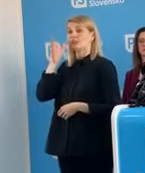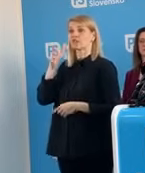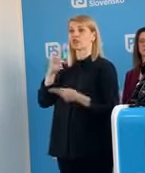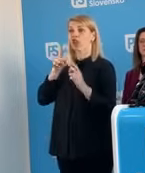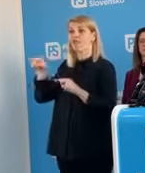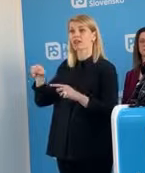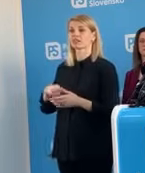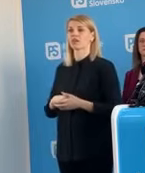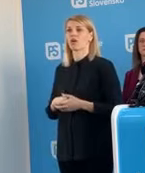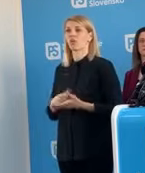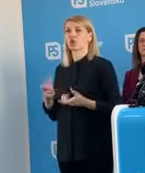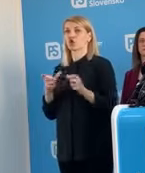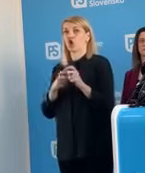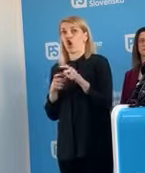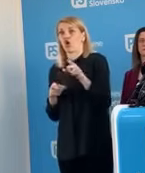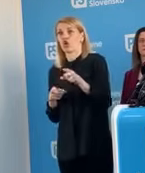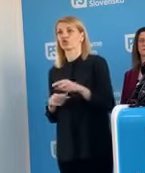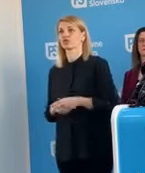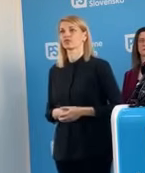Soros.